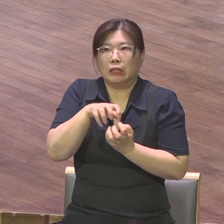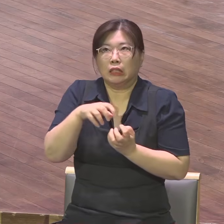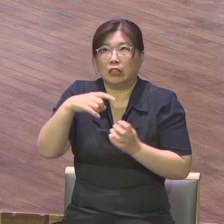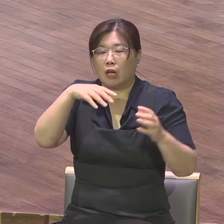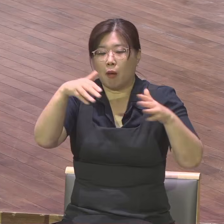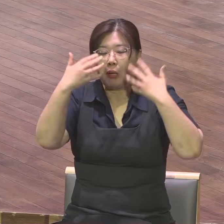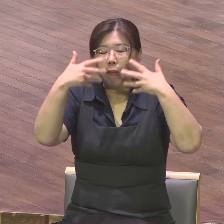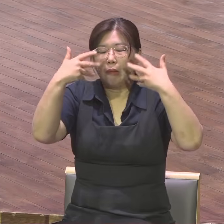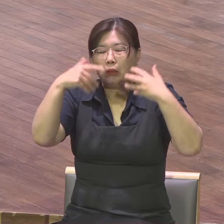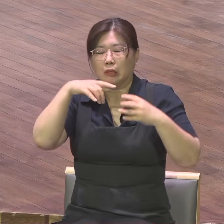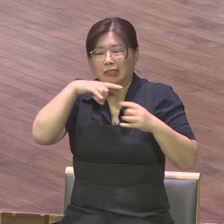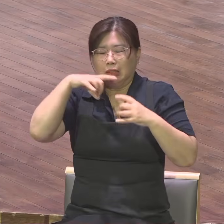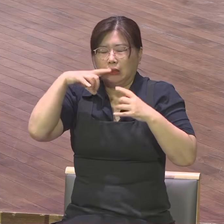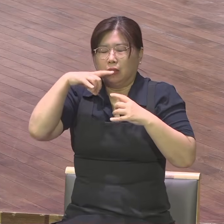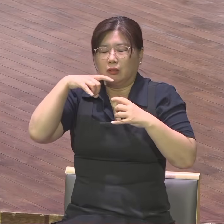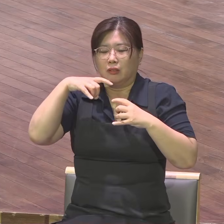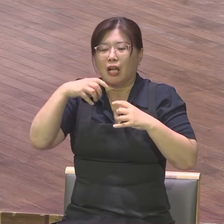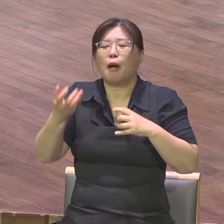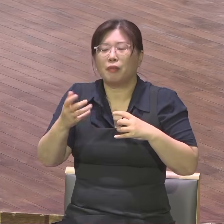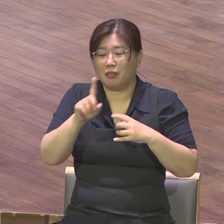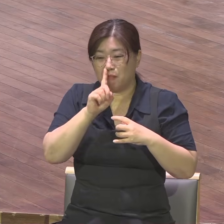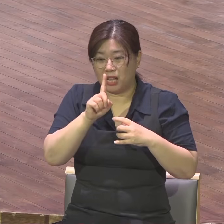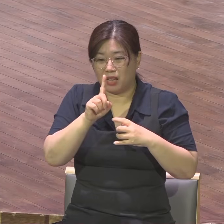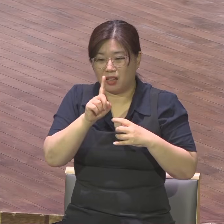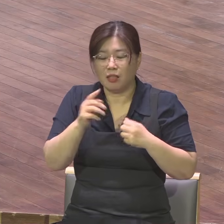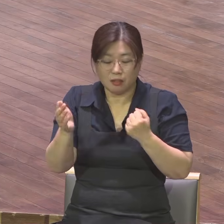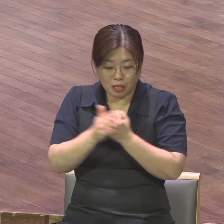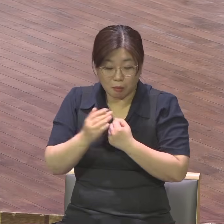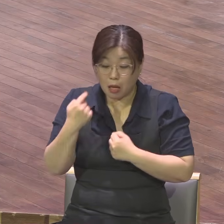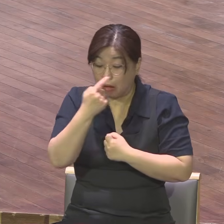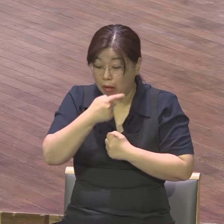온전하게 살기가 어렵다는 뜻이.